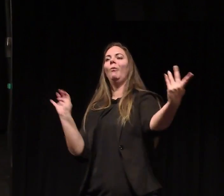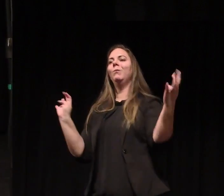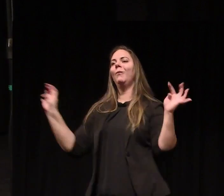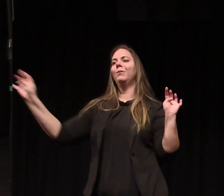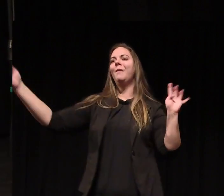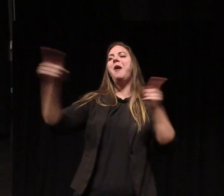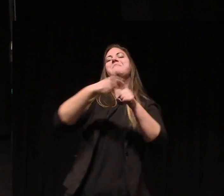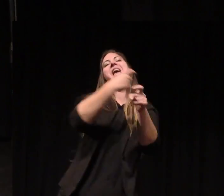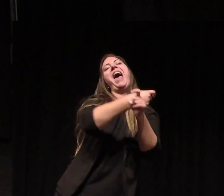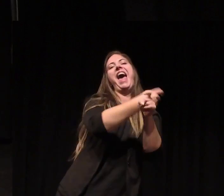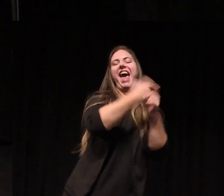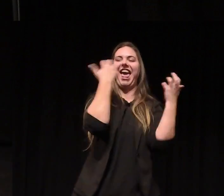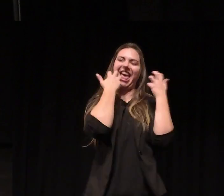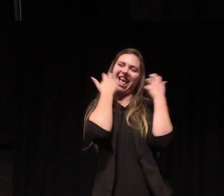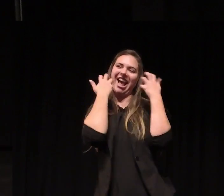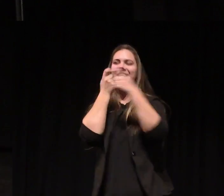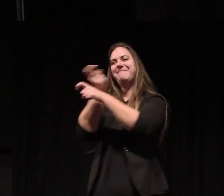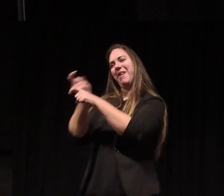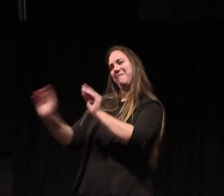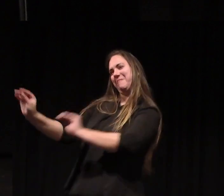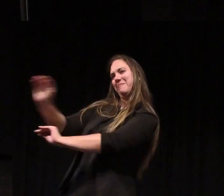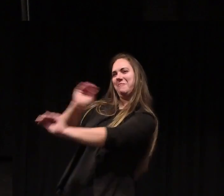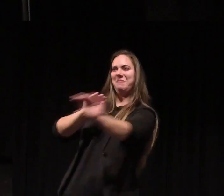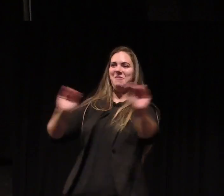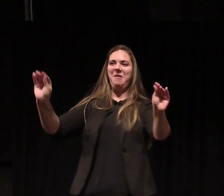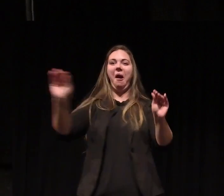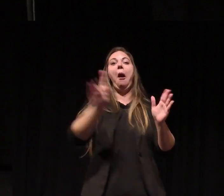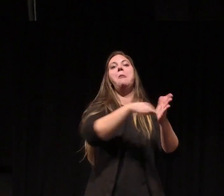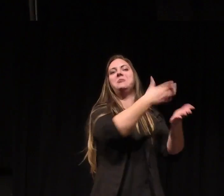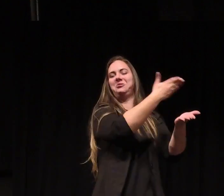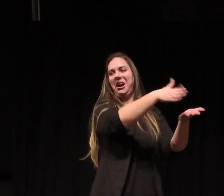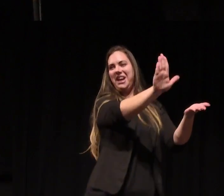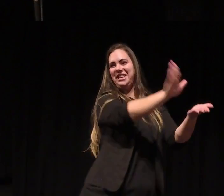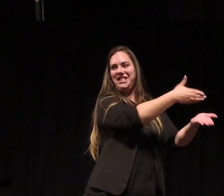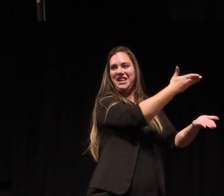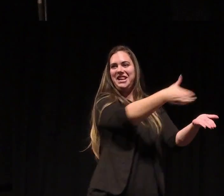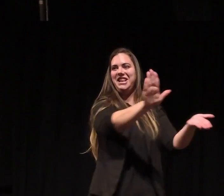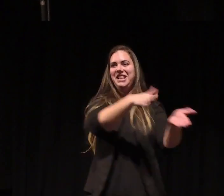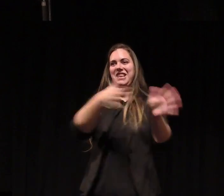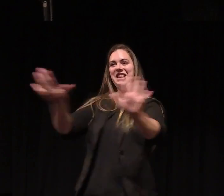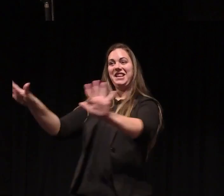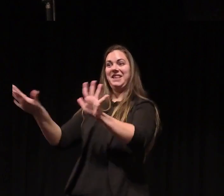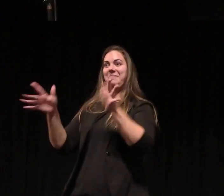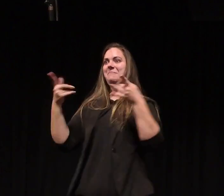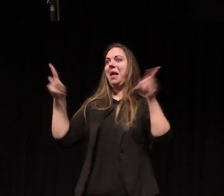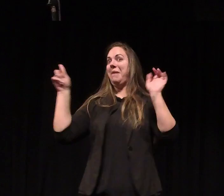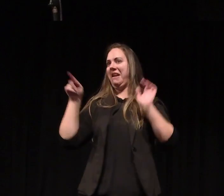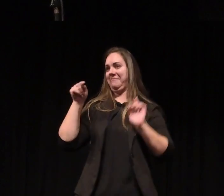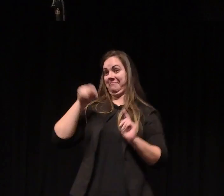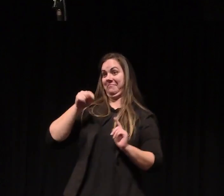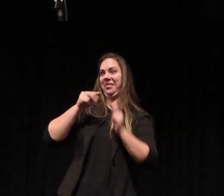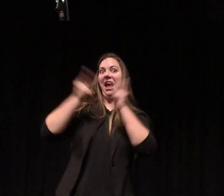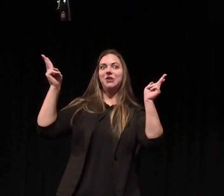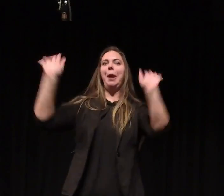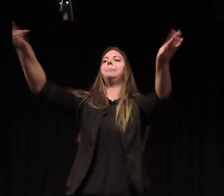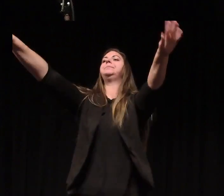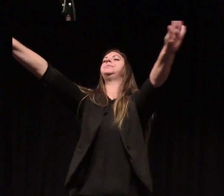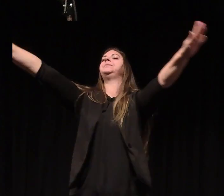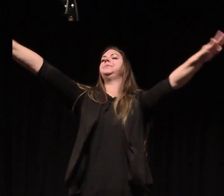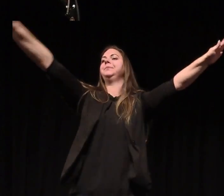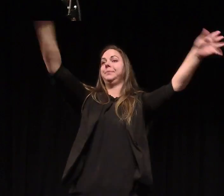puis finalement, l'étranger a annoncé que la soupe était prête. Puis il y en avait assez pour servir